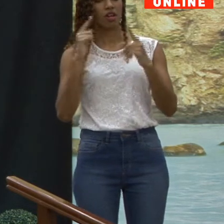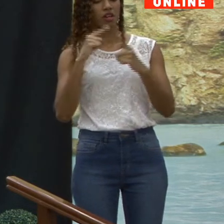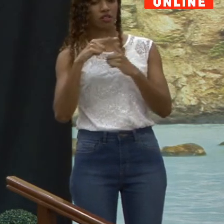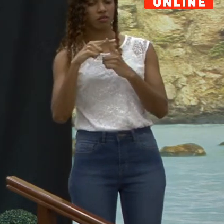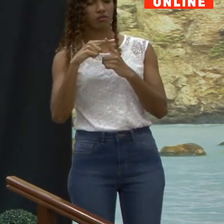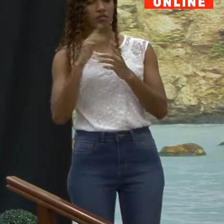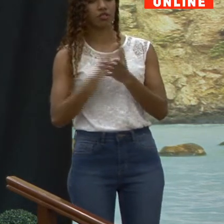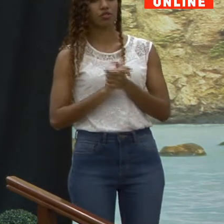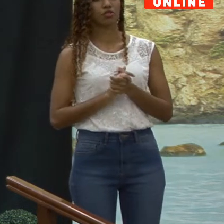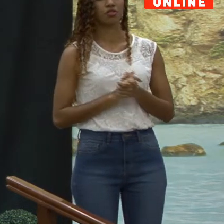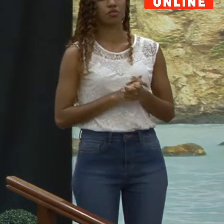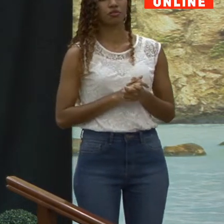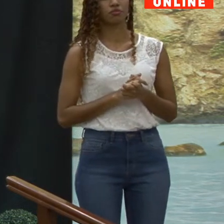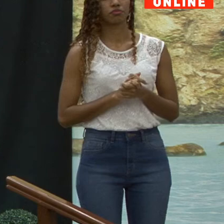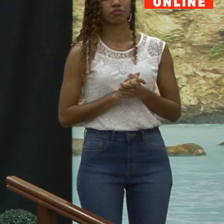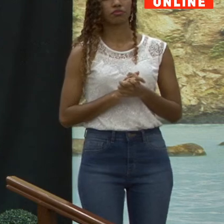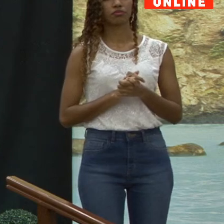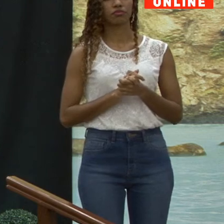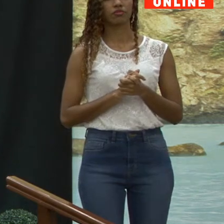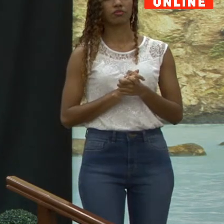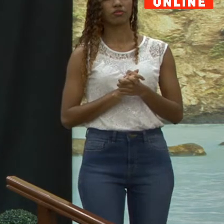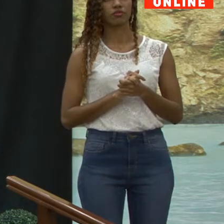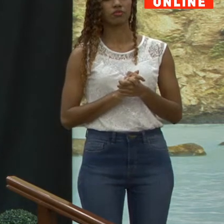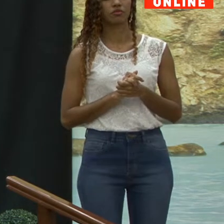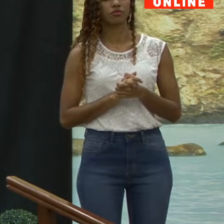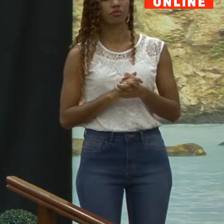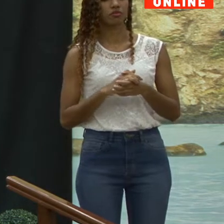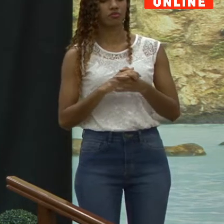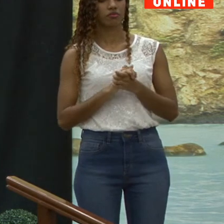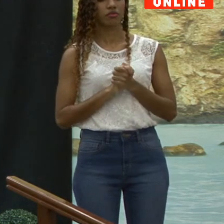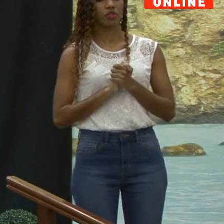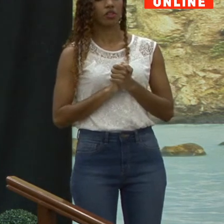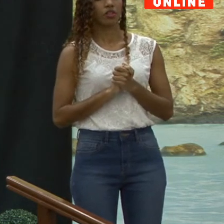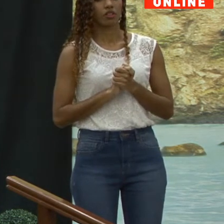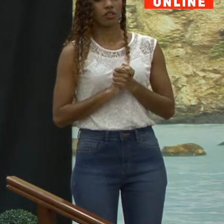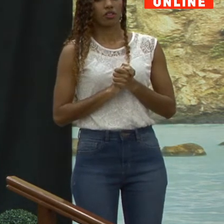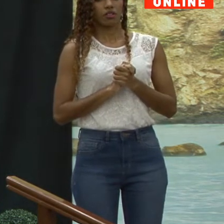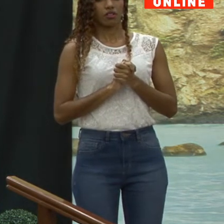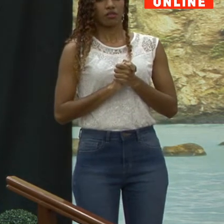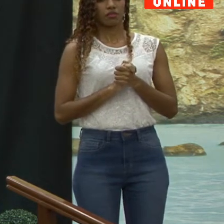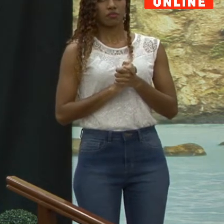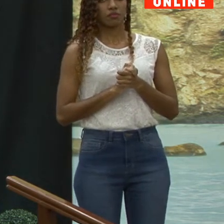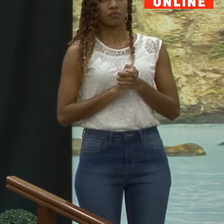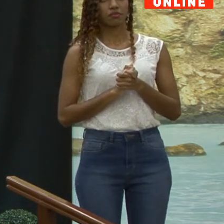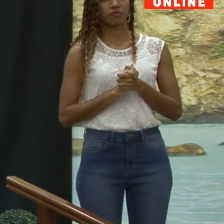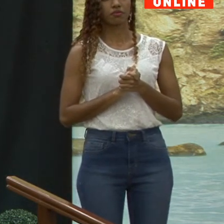estando nesse lockdown, entre aspas, aí, porque